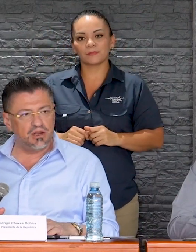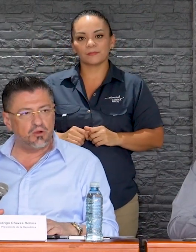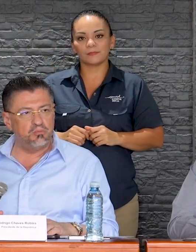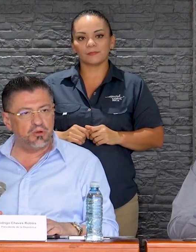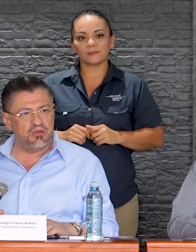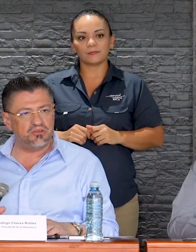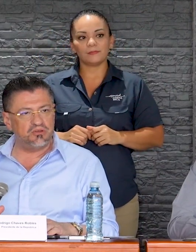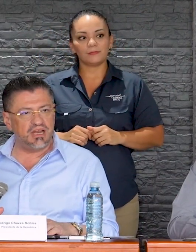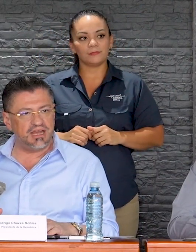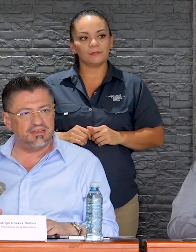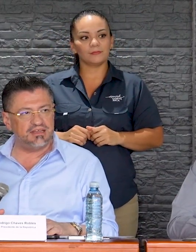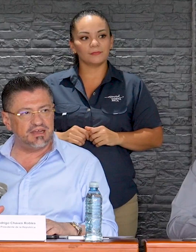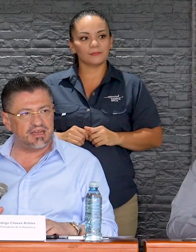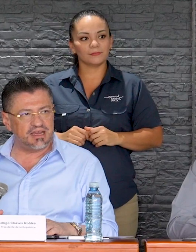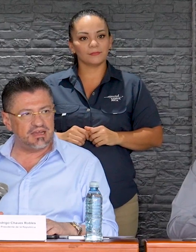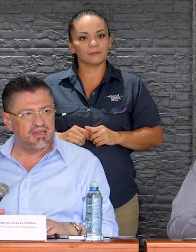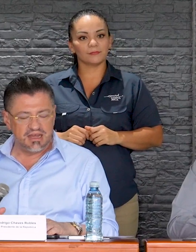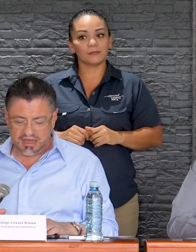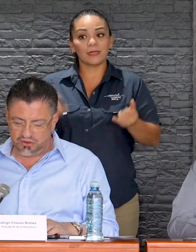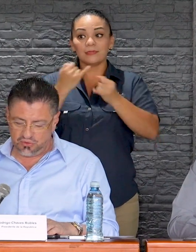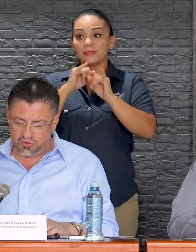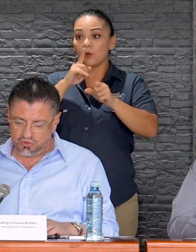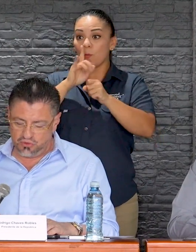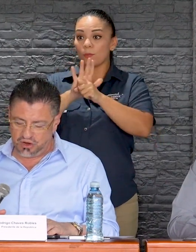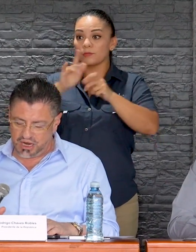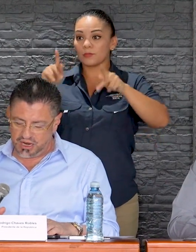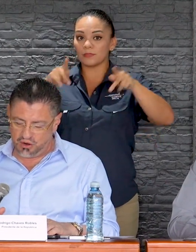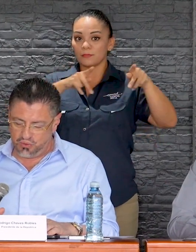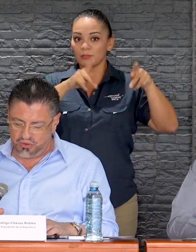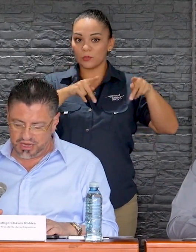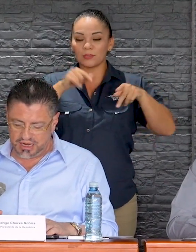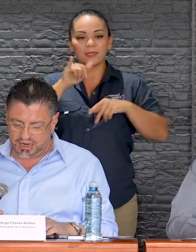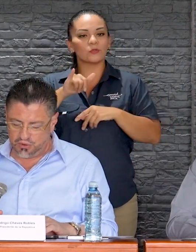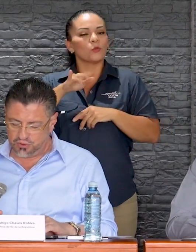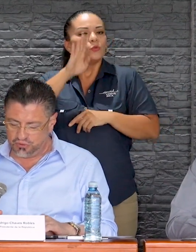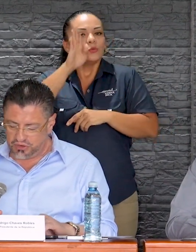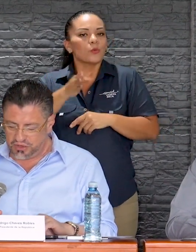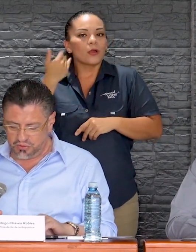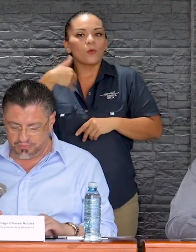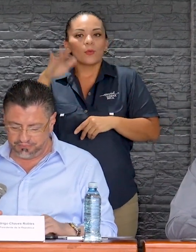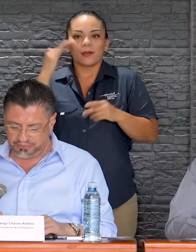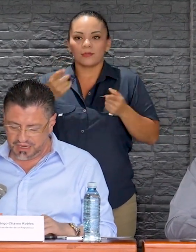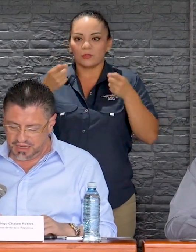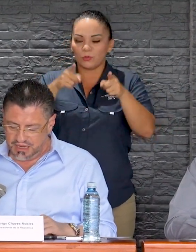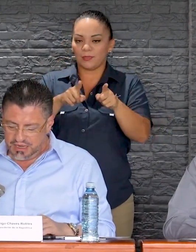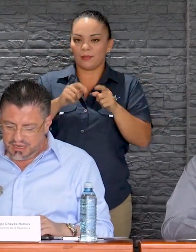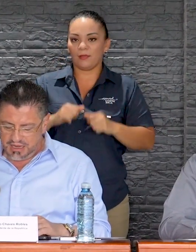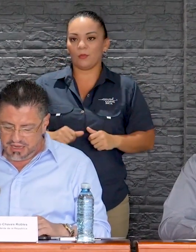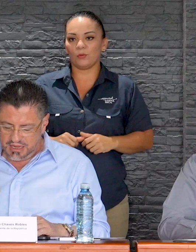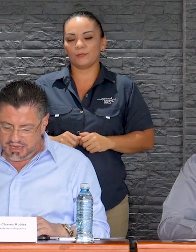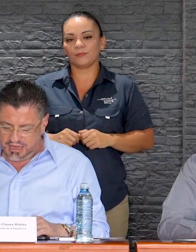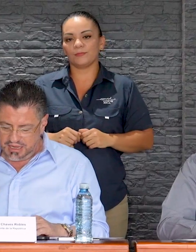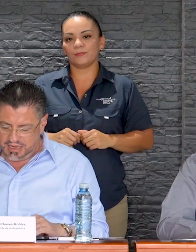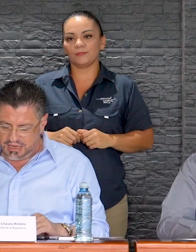Y sin el compromiso de la gente de aquí, eso nunca hubiera ocurrido.